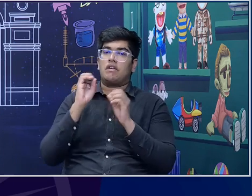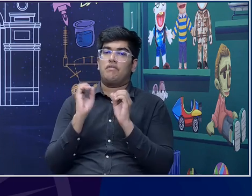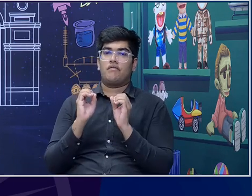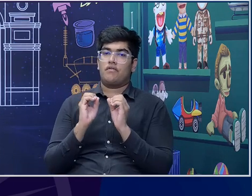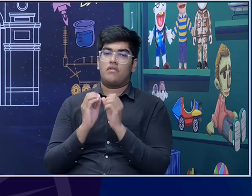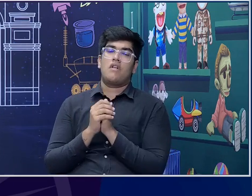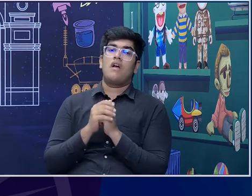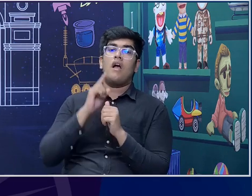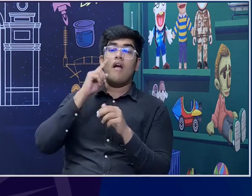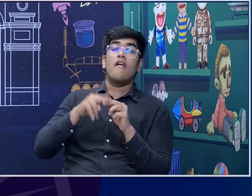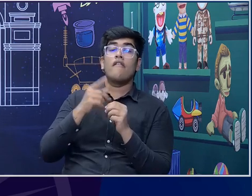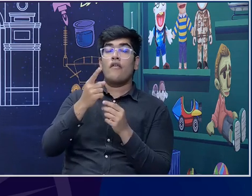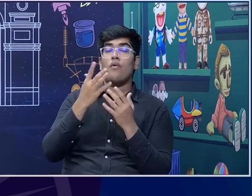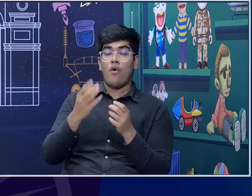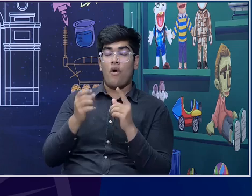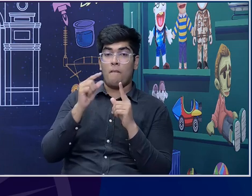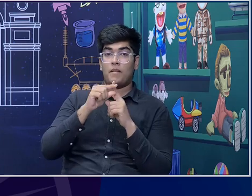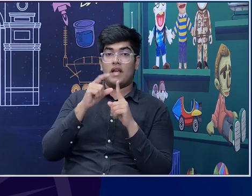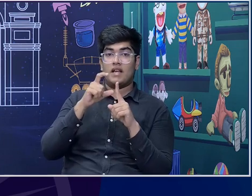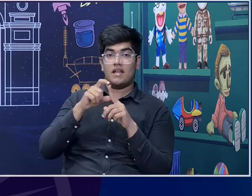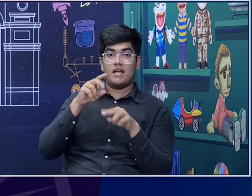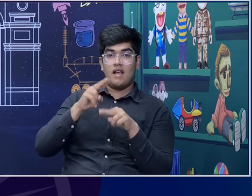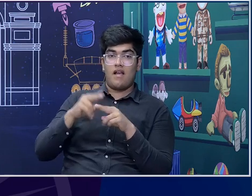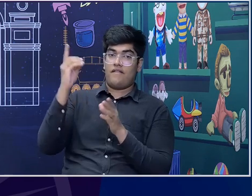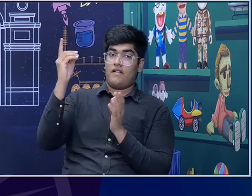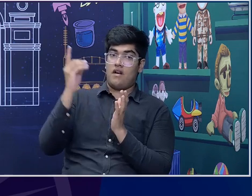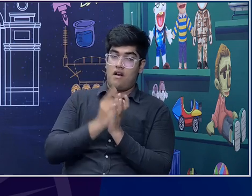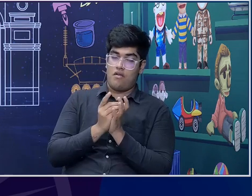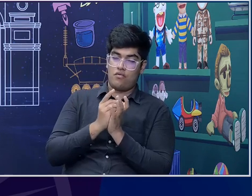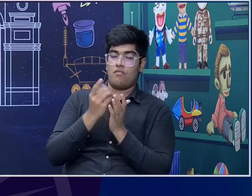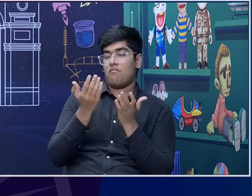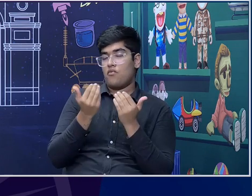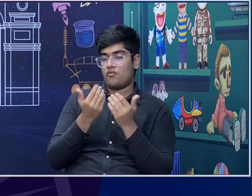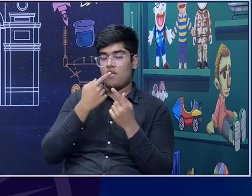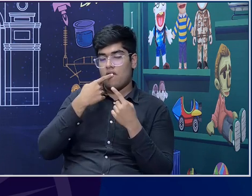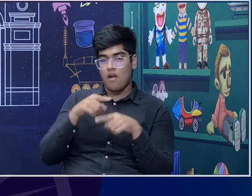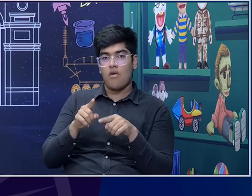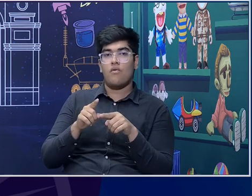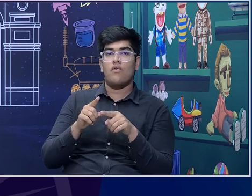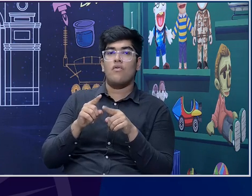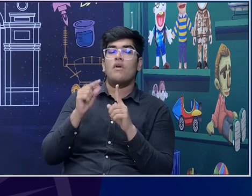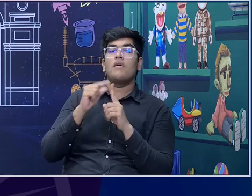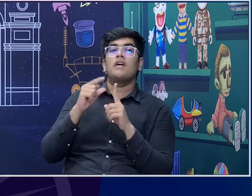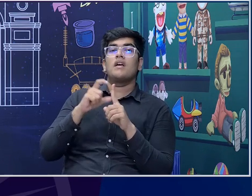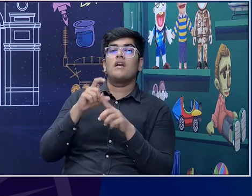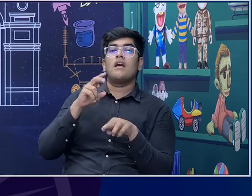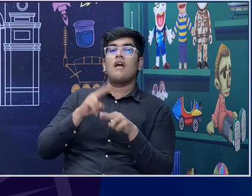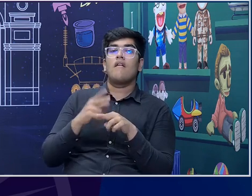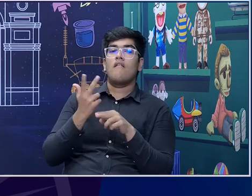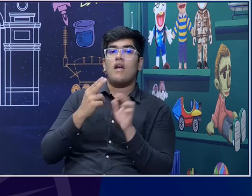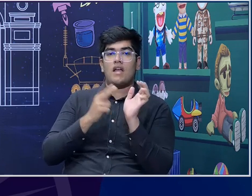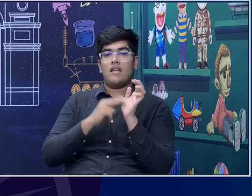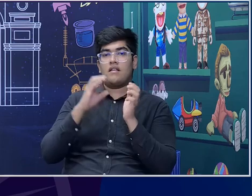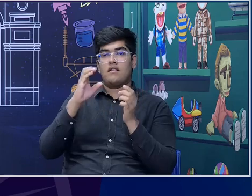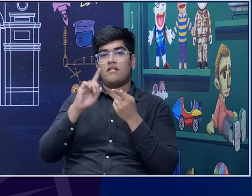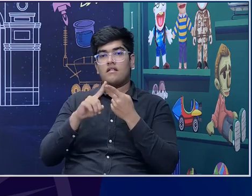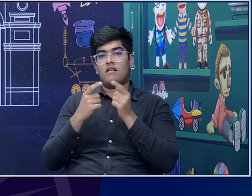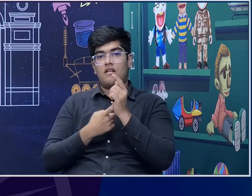पीडियर वर्जन चाहते हैं तो आप उसे भी डाउनलोड कर सकते हैं फ्री में और कहां से कर सकते हैं ncrt दिक्षा